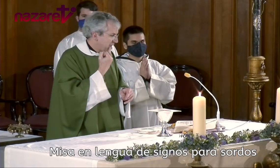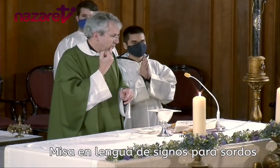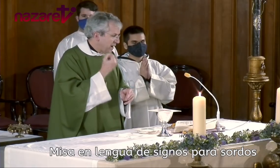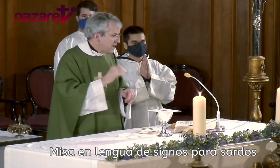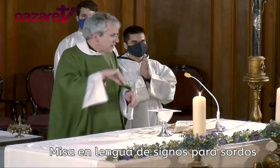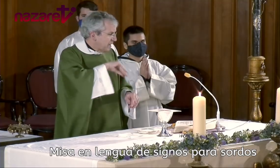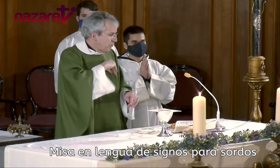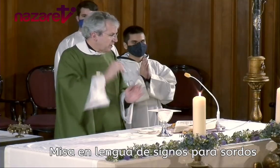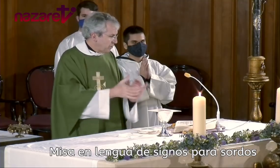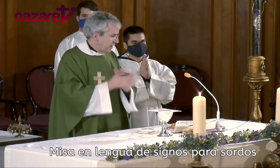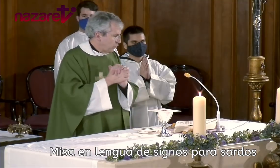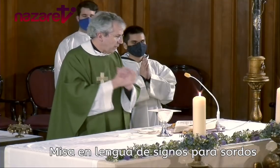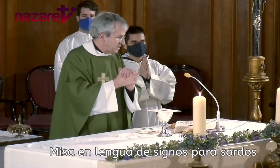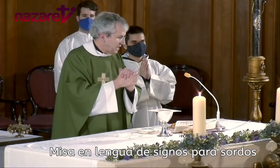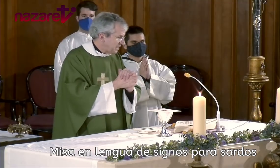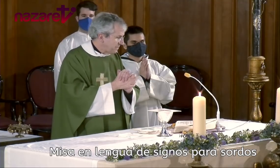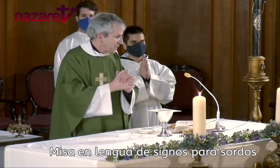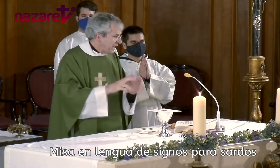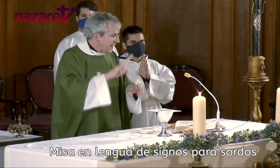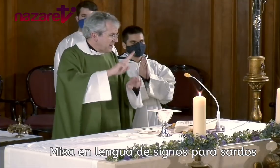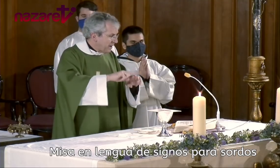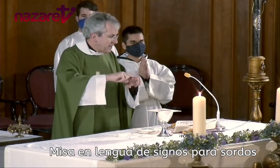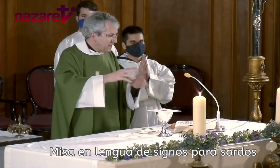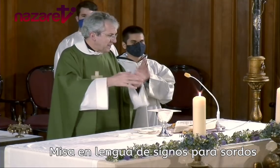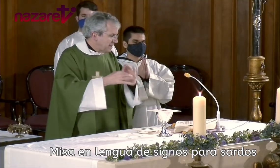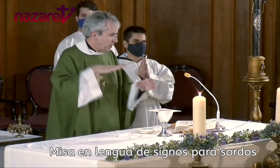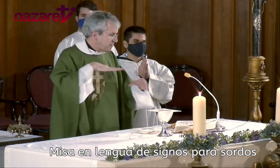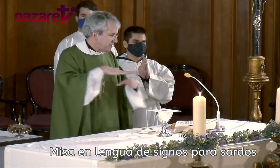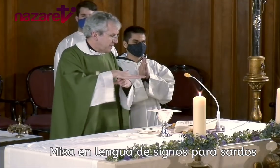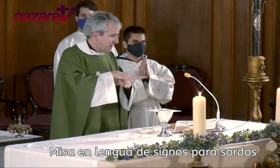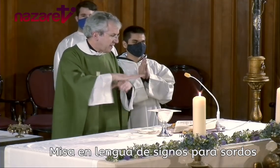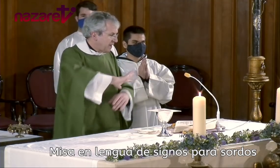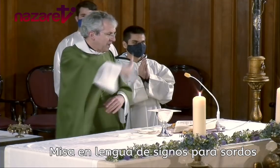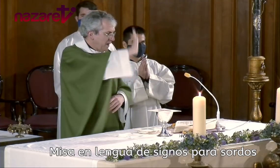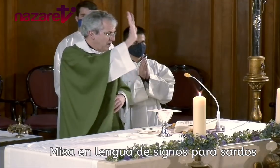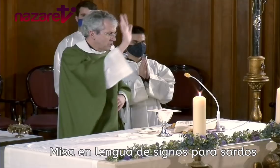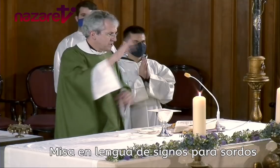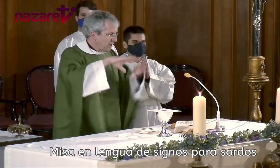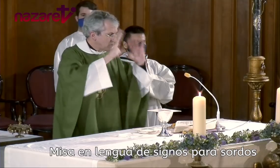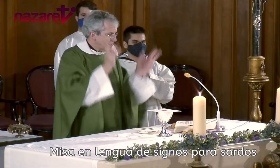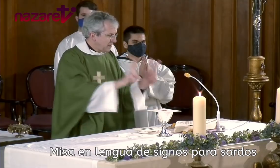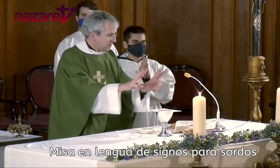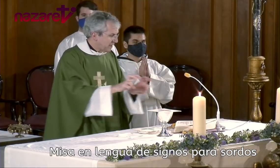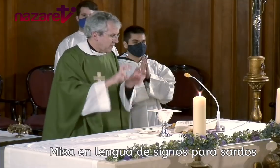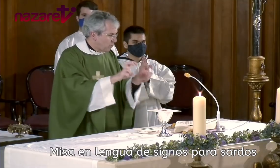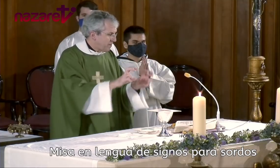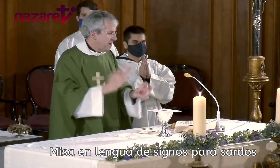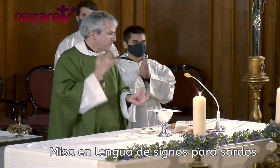lengua que murieron en tu amistad, en el banquete de la unidad eterna, en los cielos y la tierra nueva,